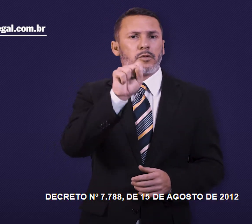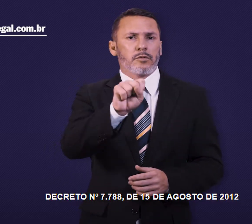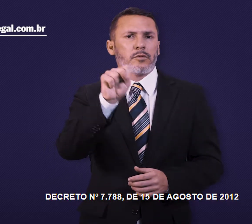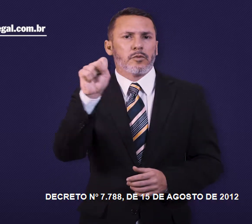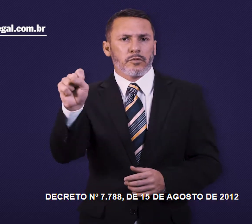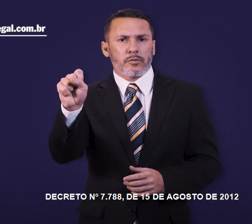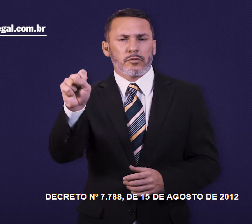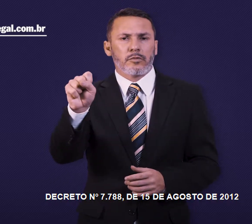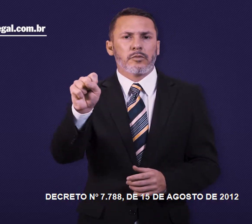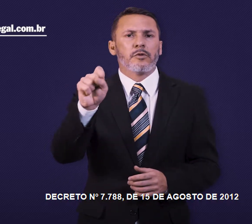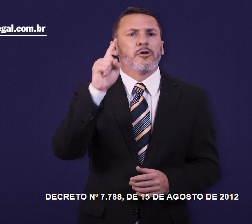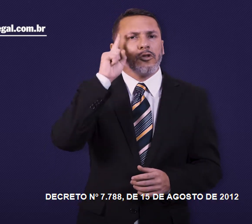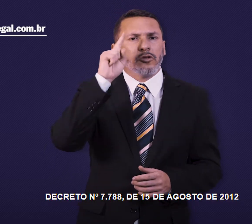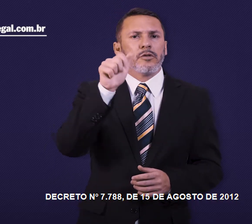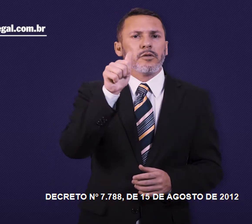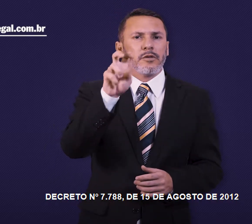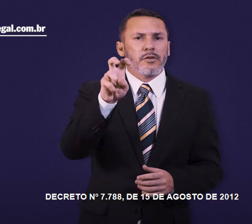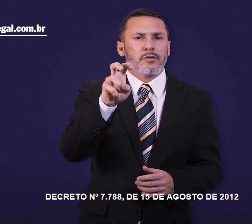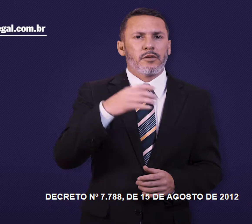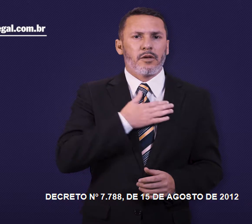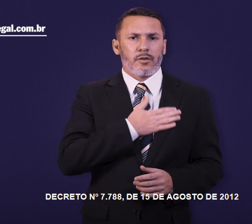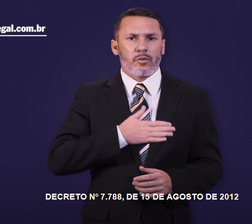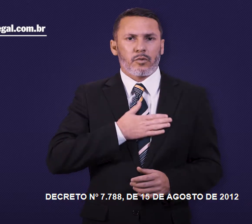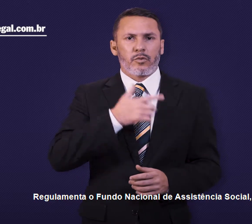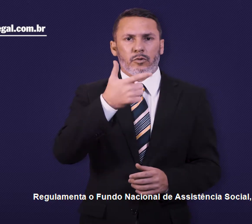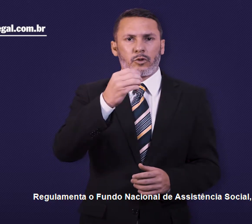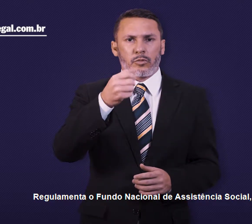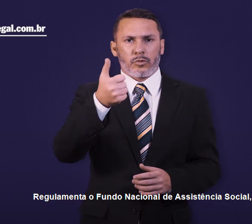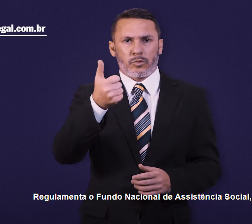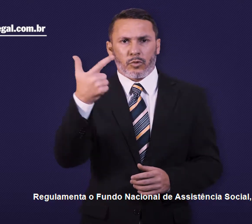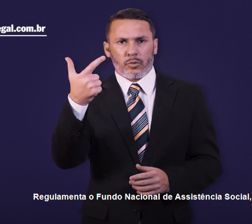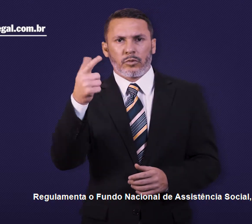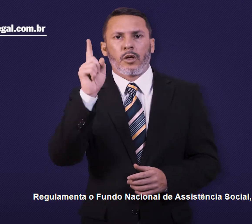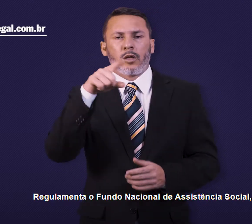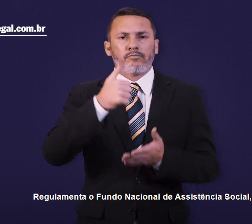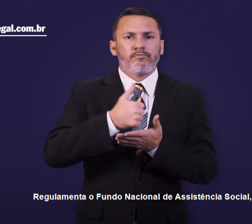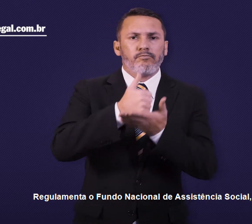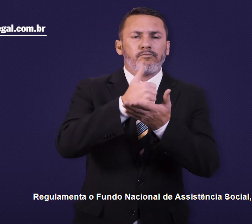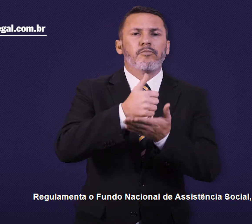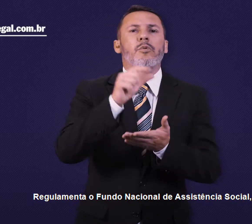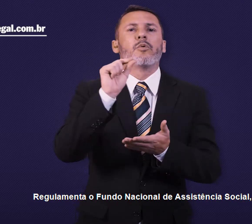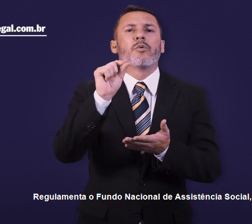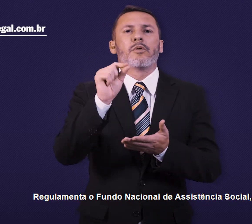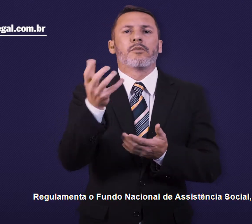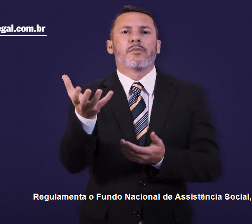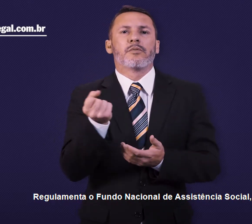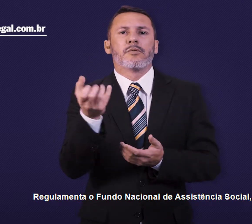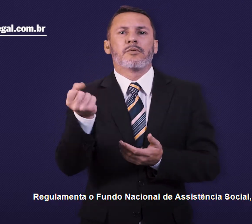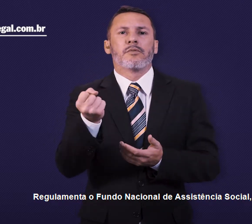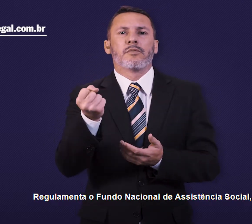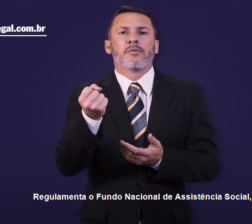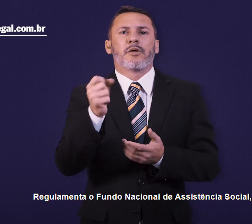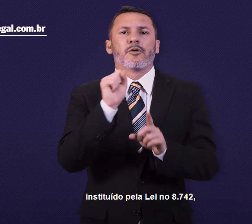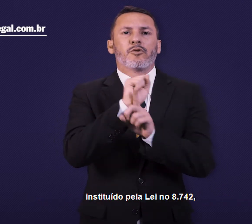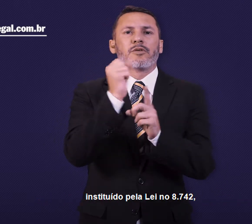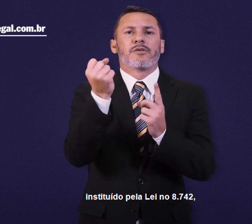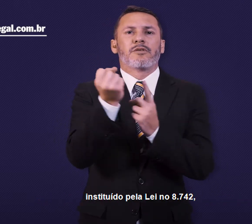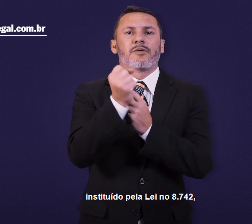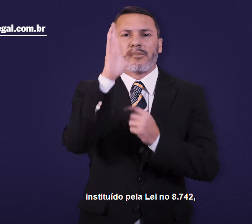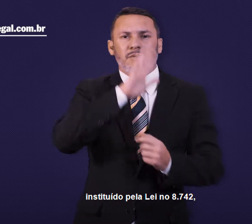7.788, de 15 de agosto de 2012, regulamenta o Fundo Nacional de Assistência Social, instituído pela